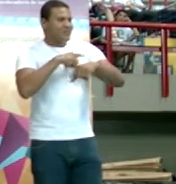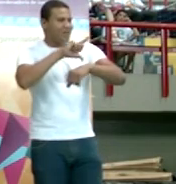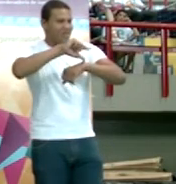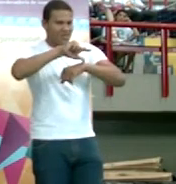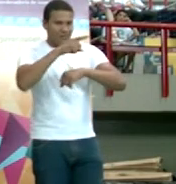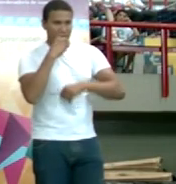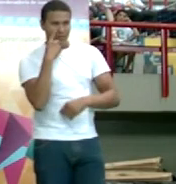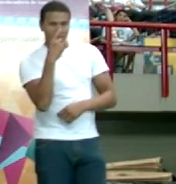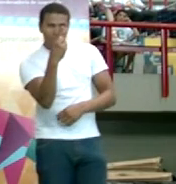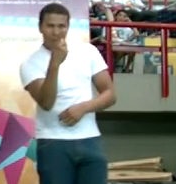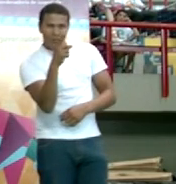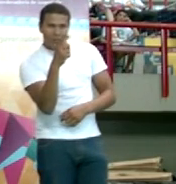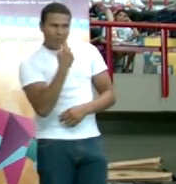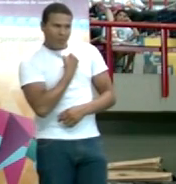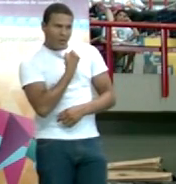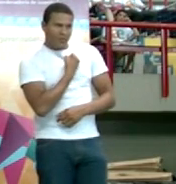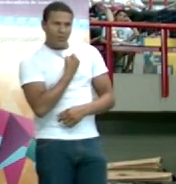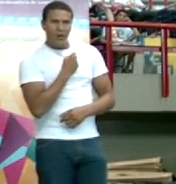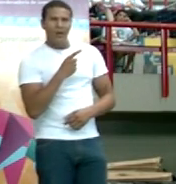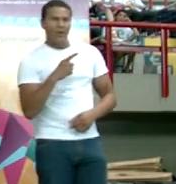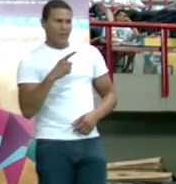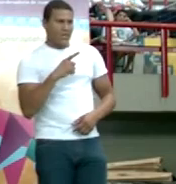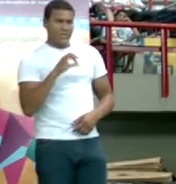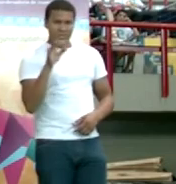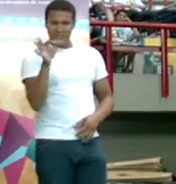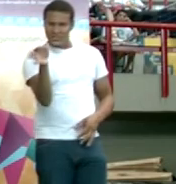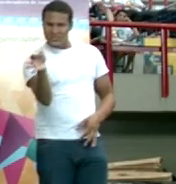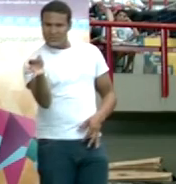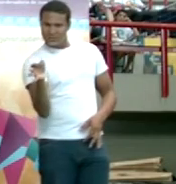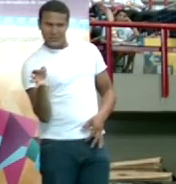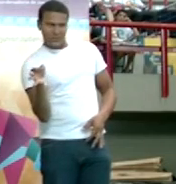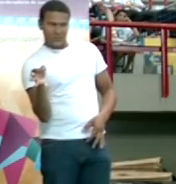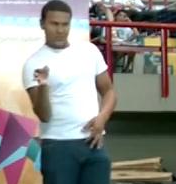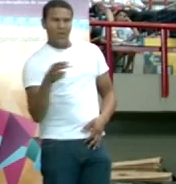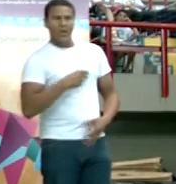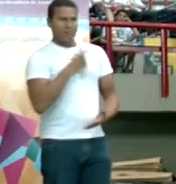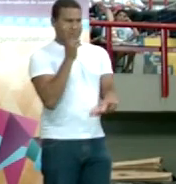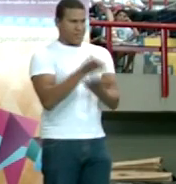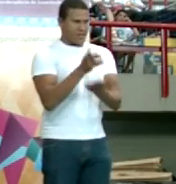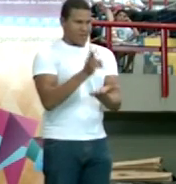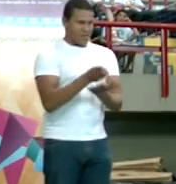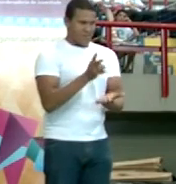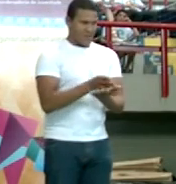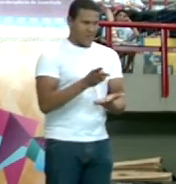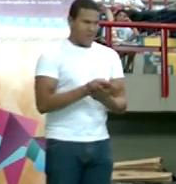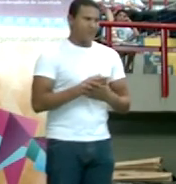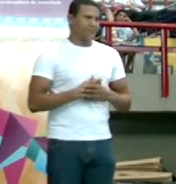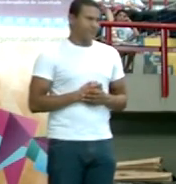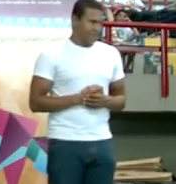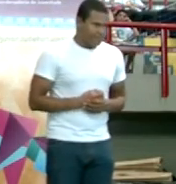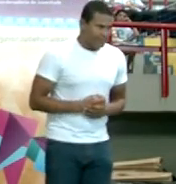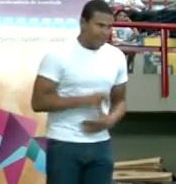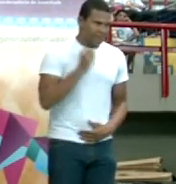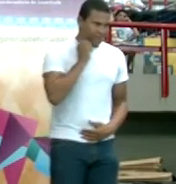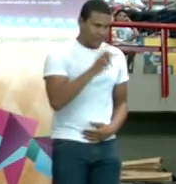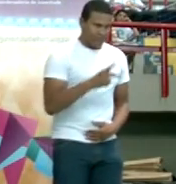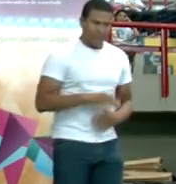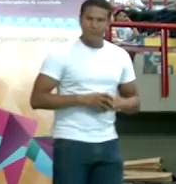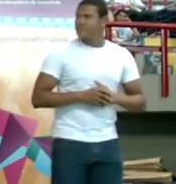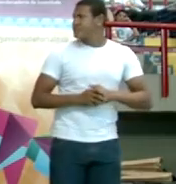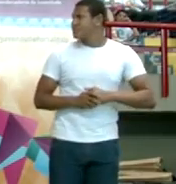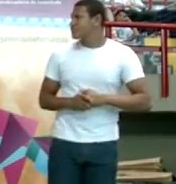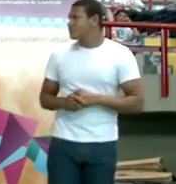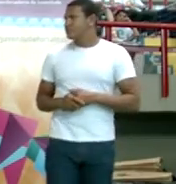tomada, não se preocupe não, que ele tem uma bateriazinha interna dele que continua o relógio funcionando. Tá certo? Ok? Beleza. Vamos